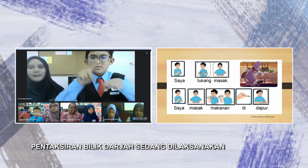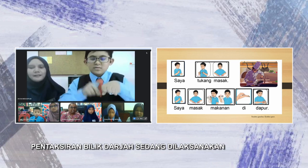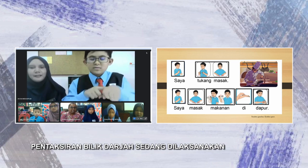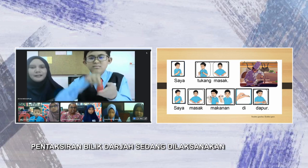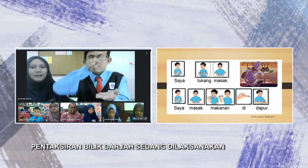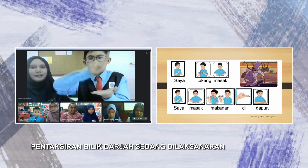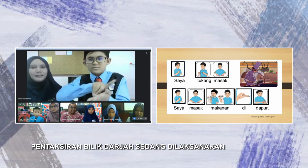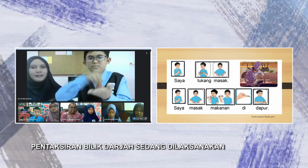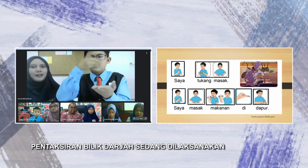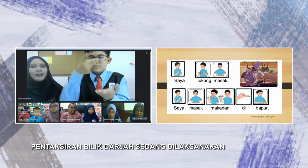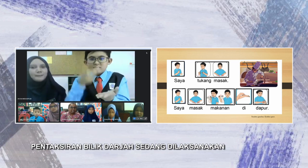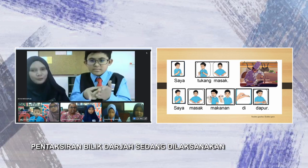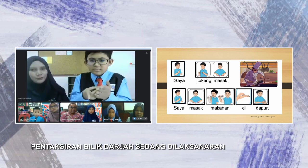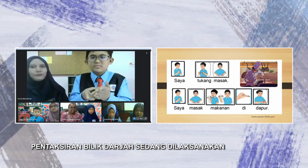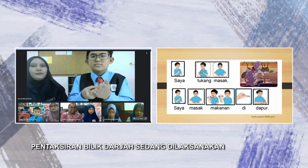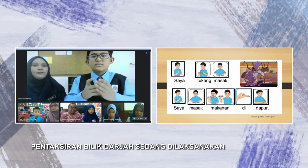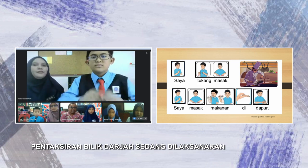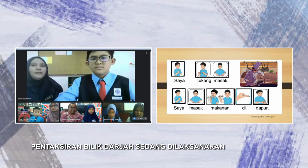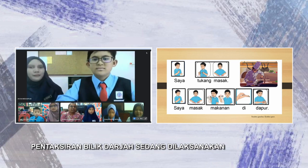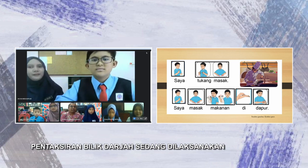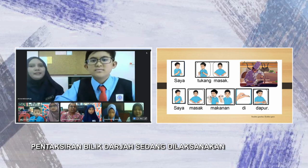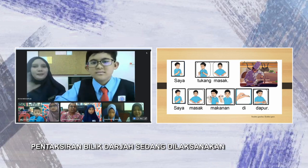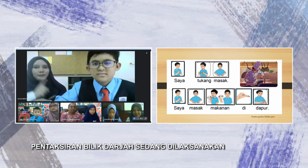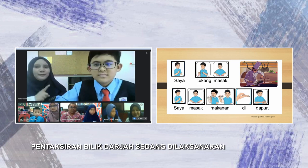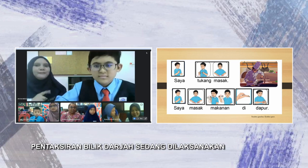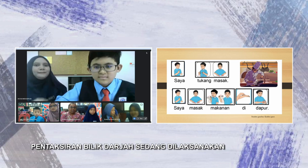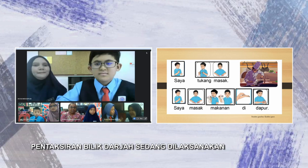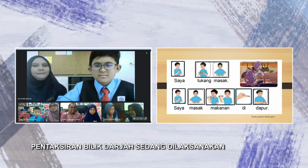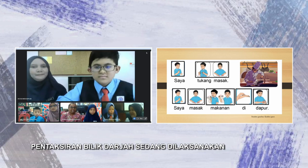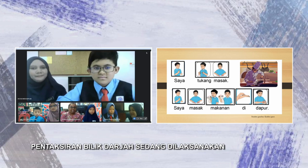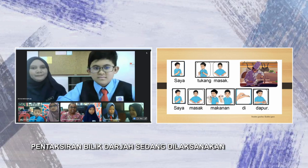makanan di dapur.